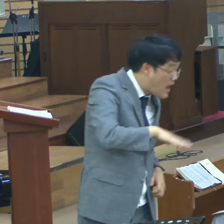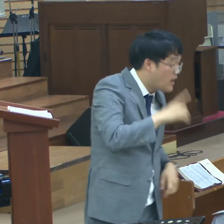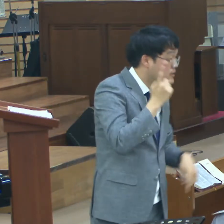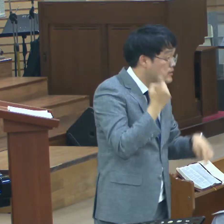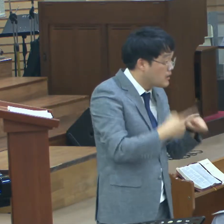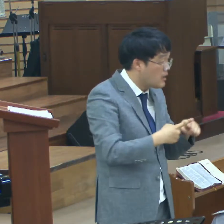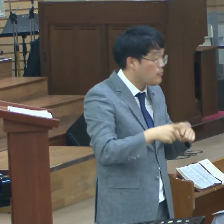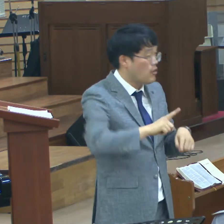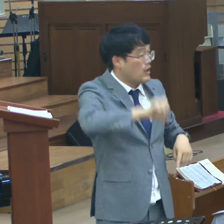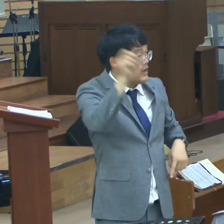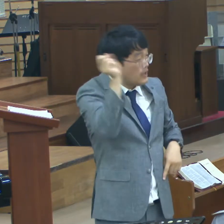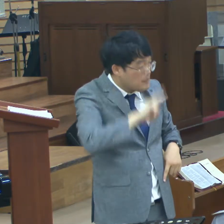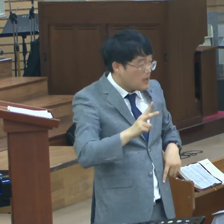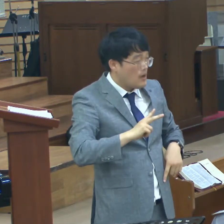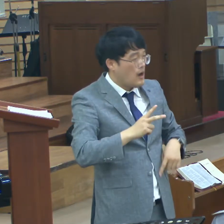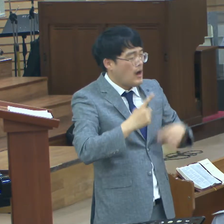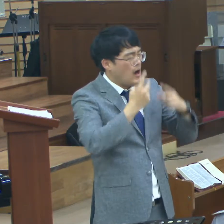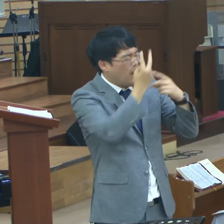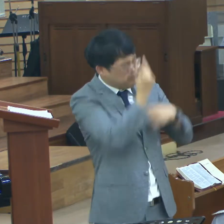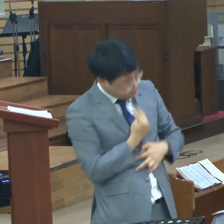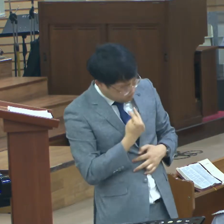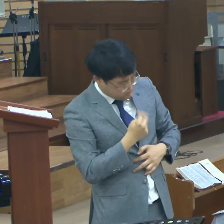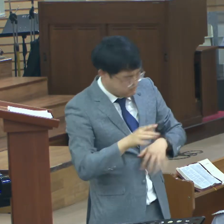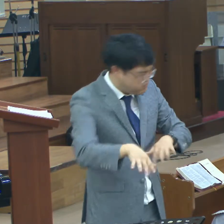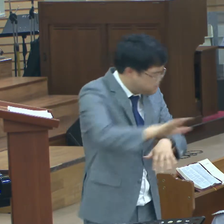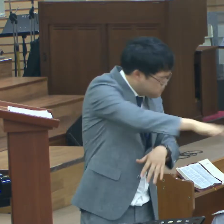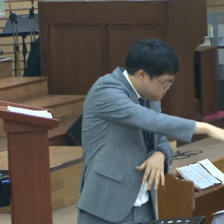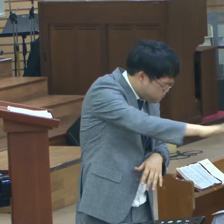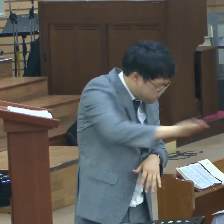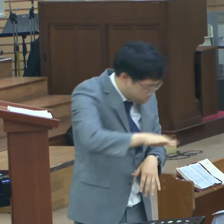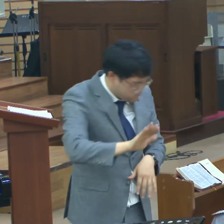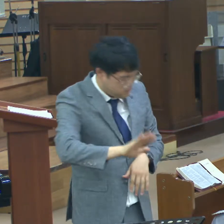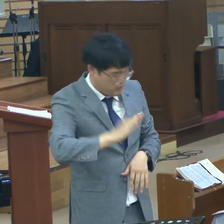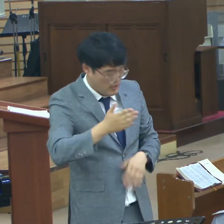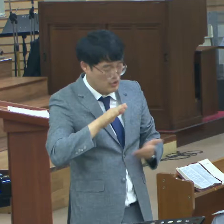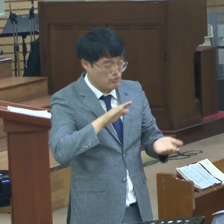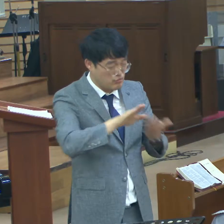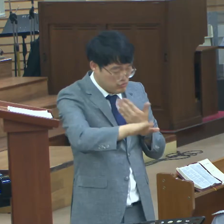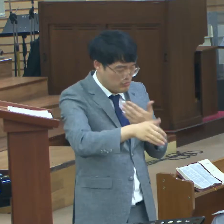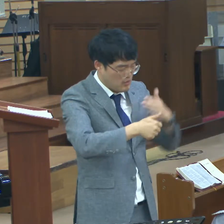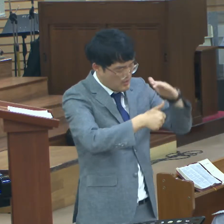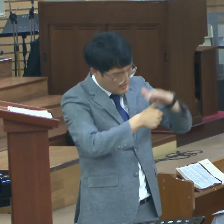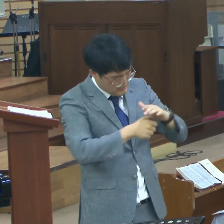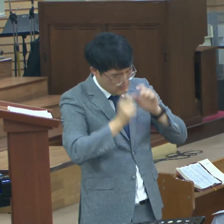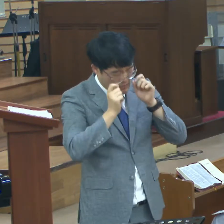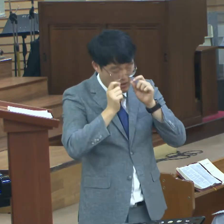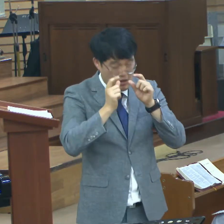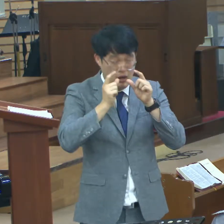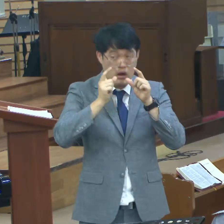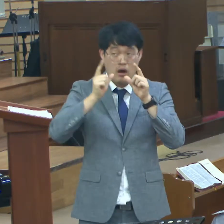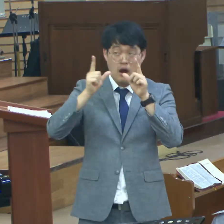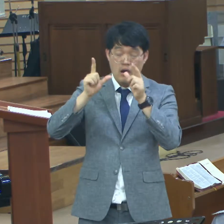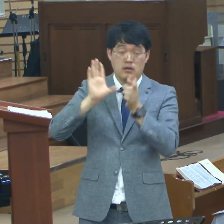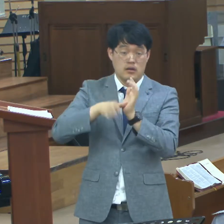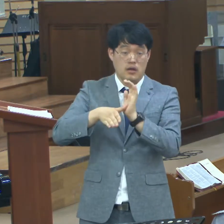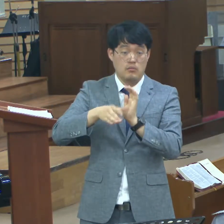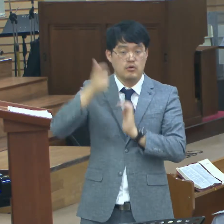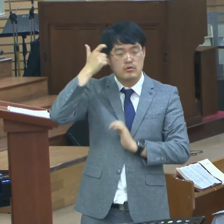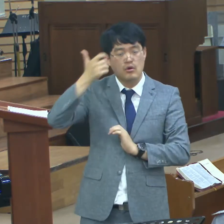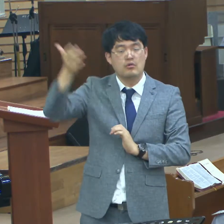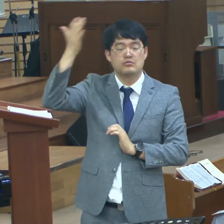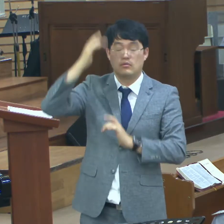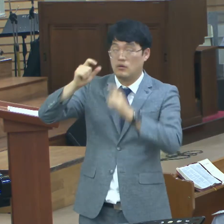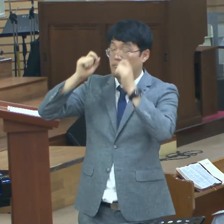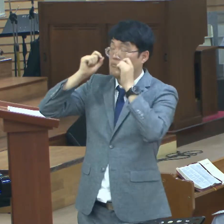안 보여요. 그리고 다시 보는 과정에서 하나님이 영의 눈을 열어주셨어요. 그는